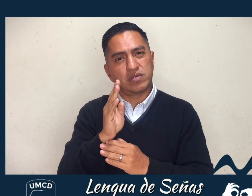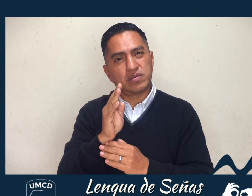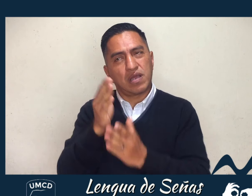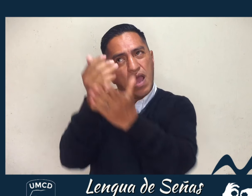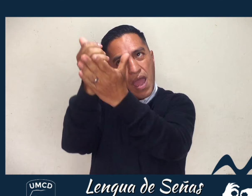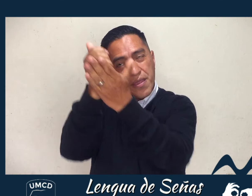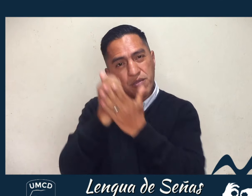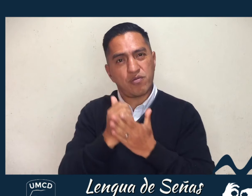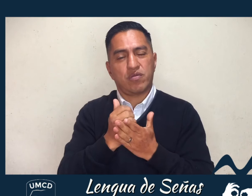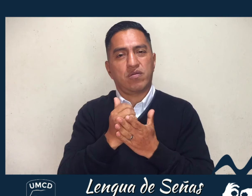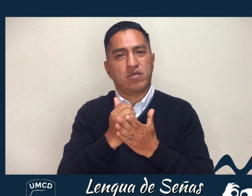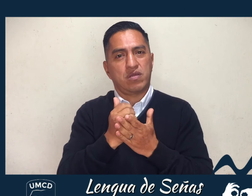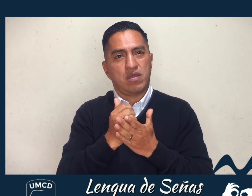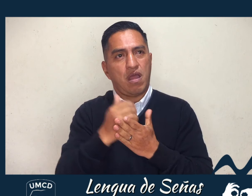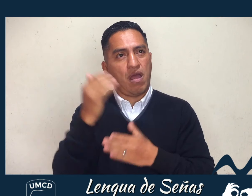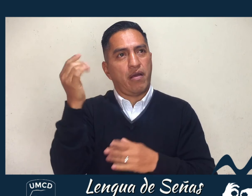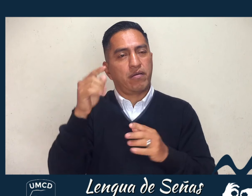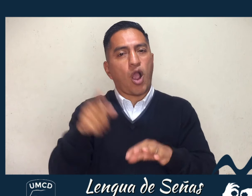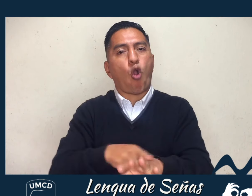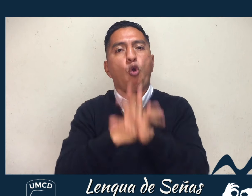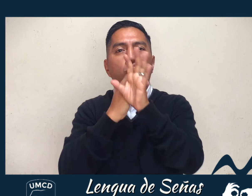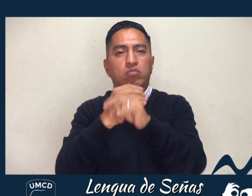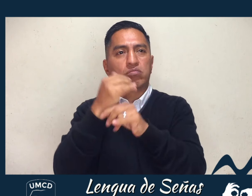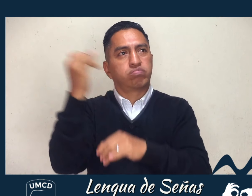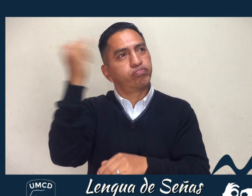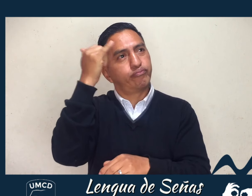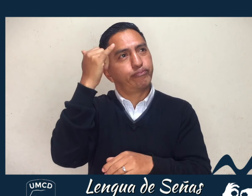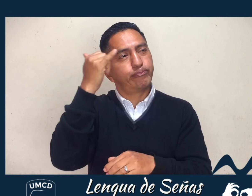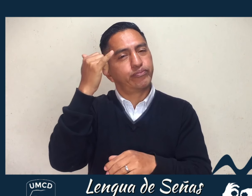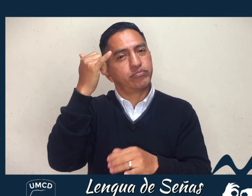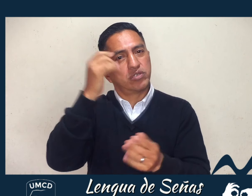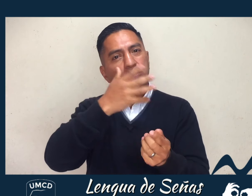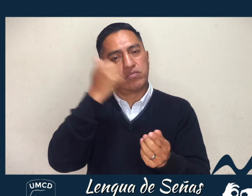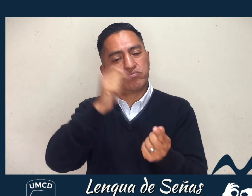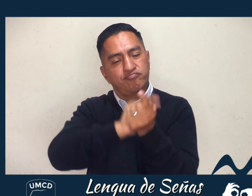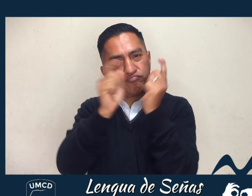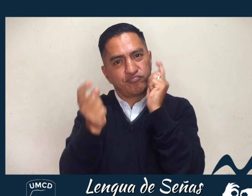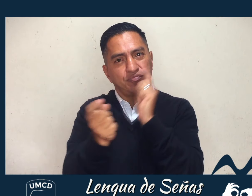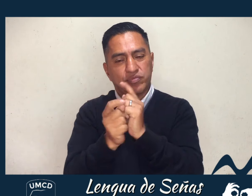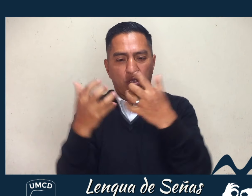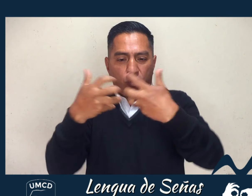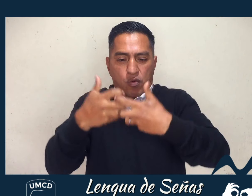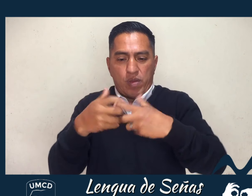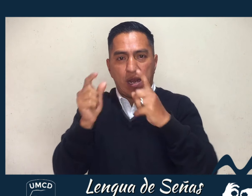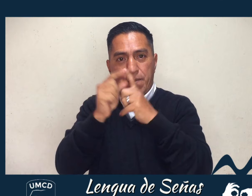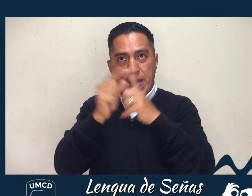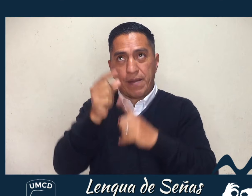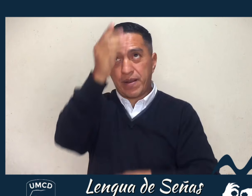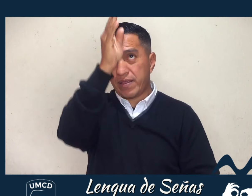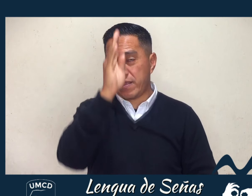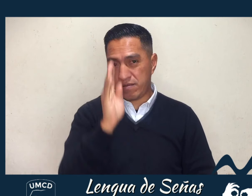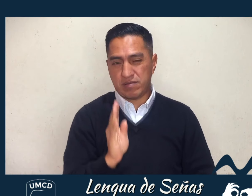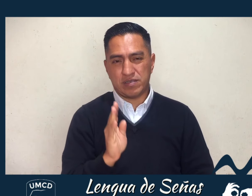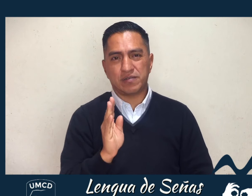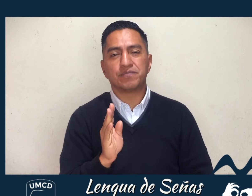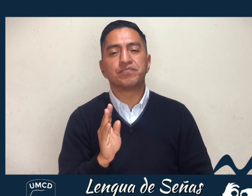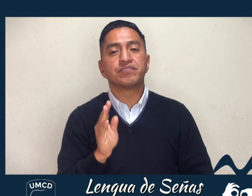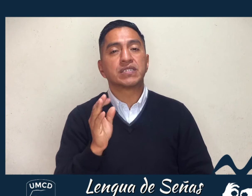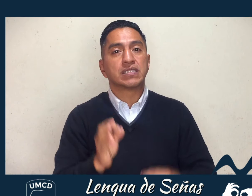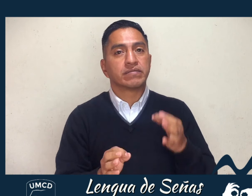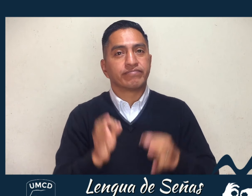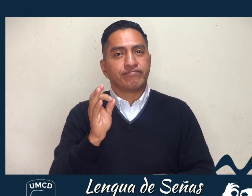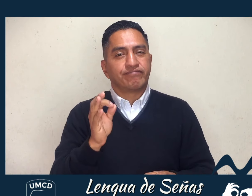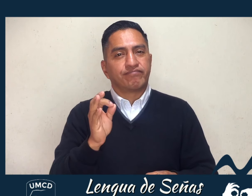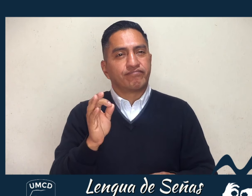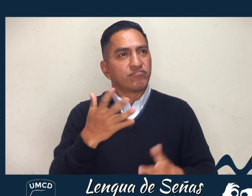percibir aquello que ya está implantado en nosotros para saber si ello es coherente con la palabra de Dios o no. Porque en caso de que no